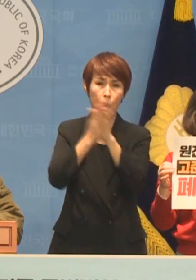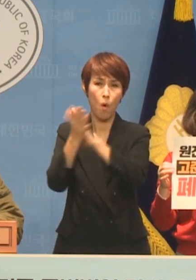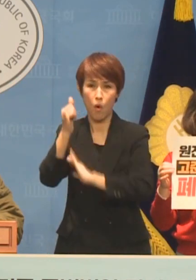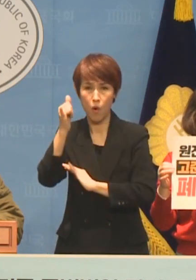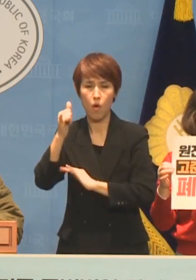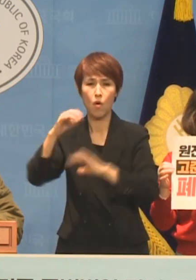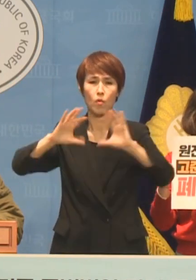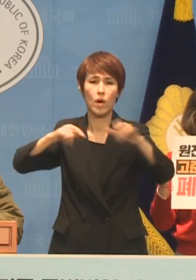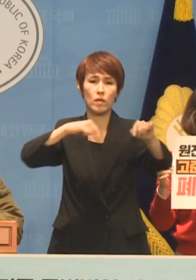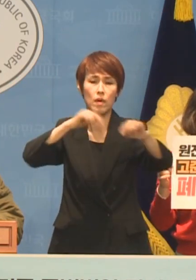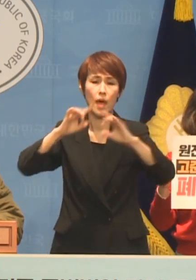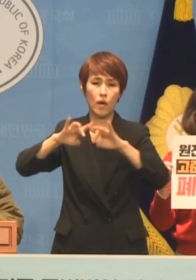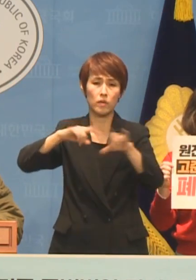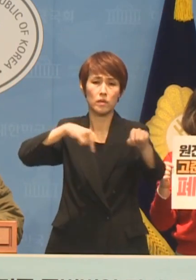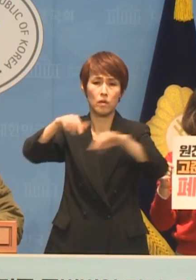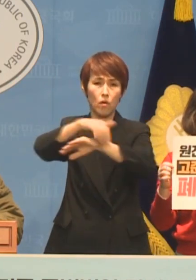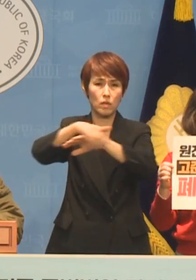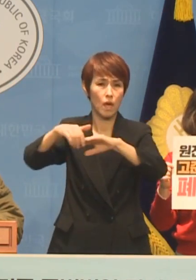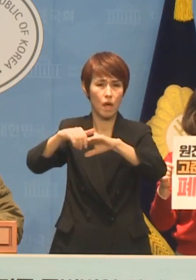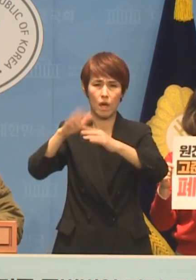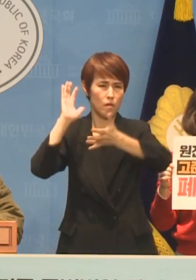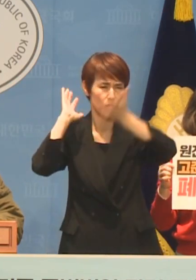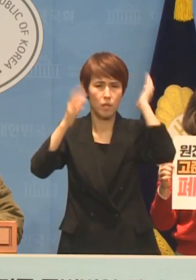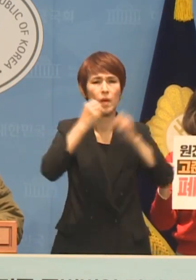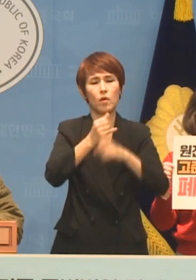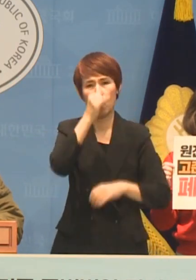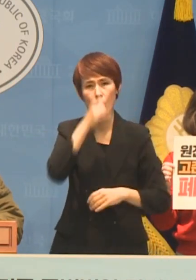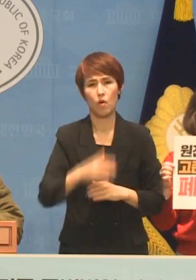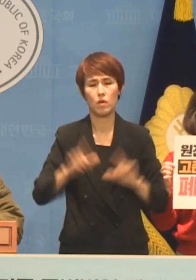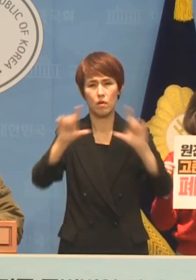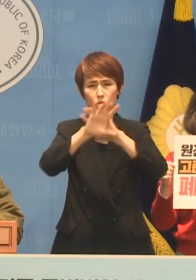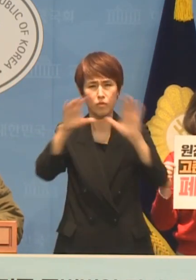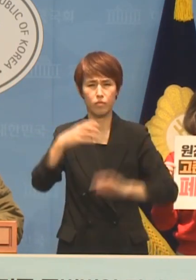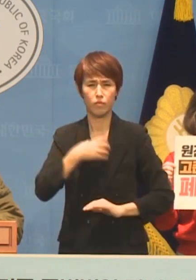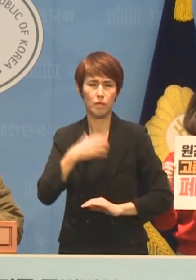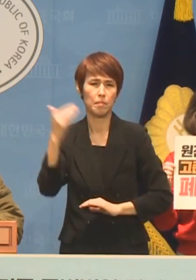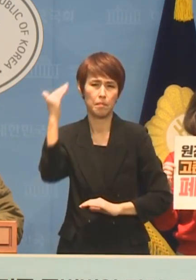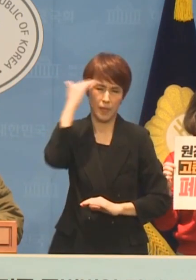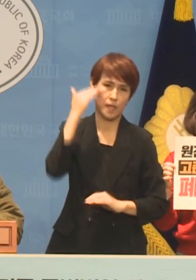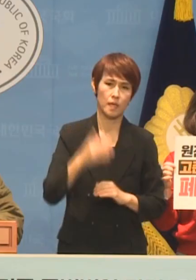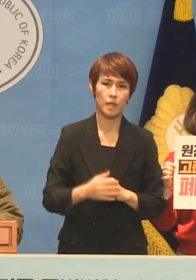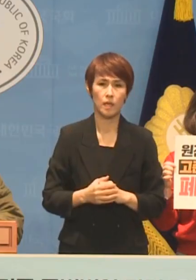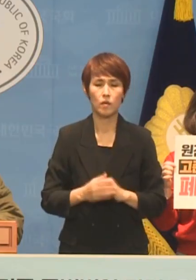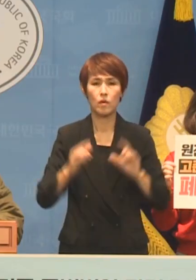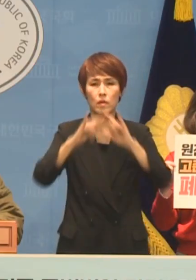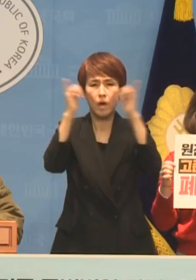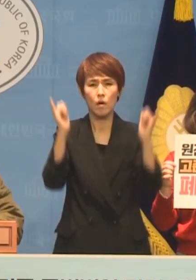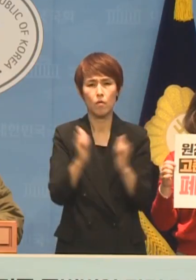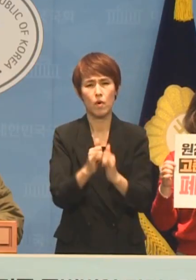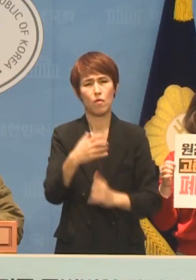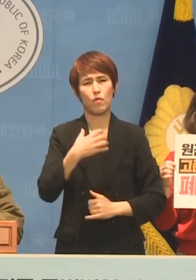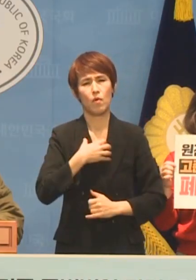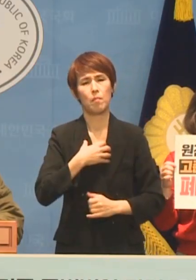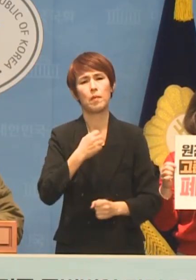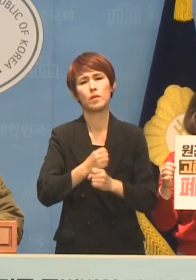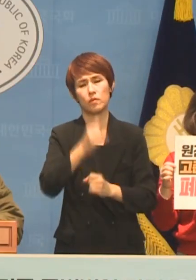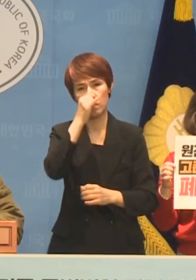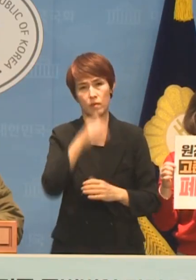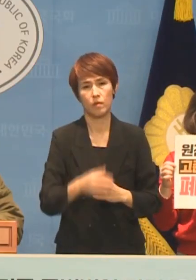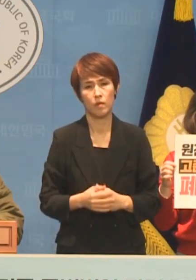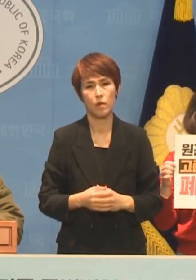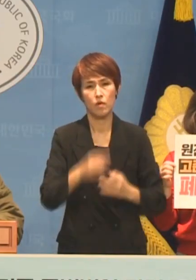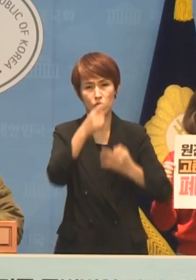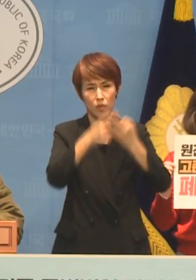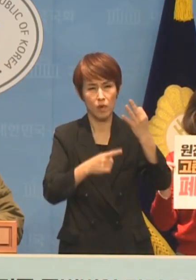국가에너지 정책을 크게 흔들면서 기후위기 대응을 저해하고 사회적으로 위험 요인을 증폭시킨다. 윤석열